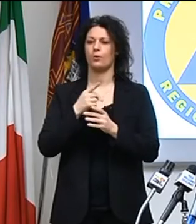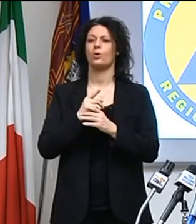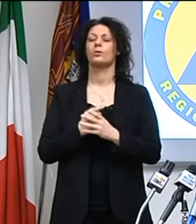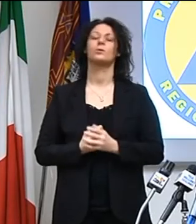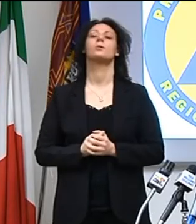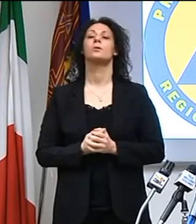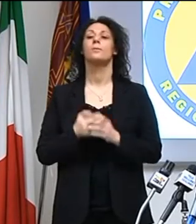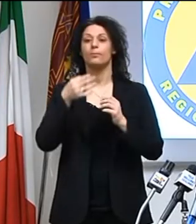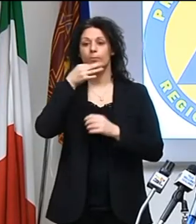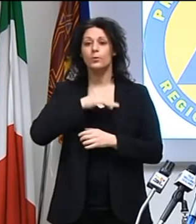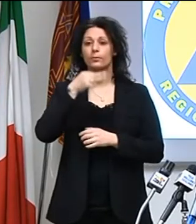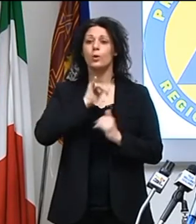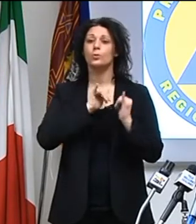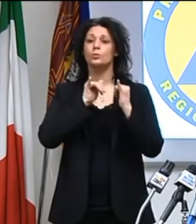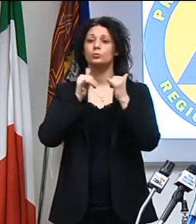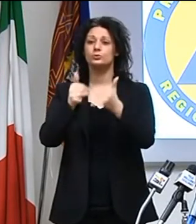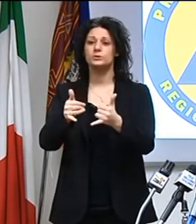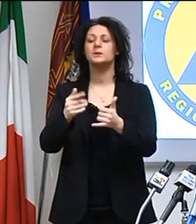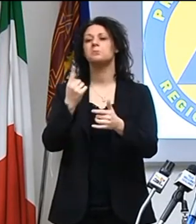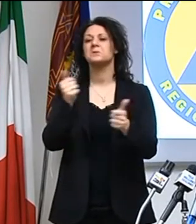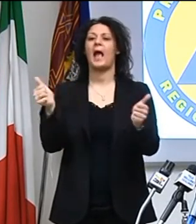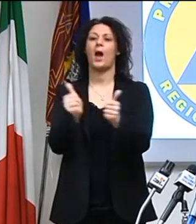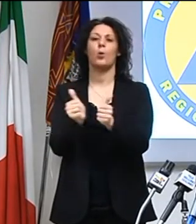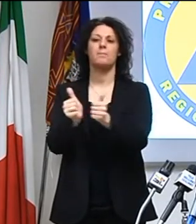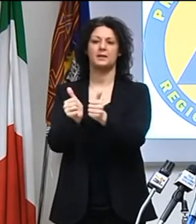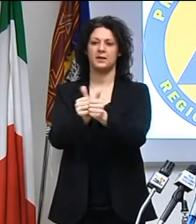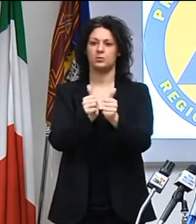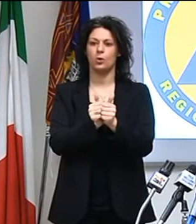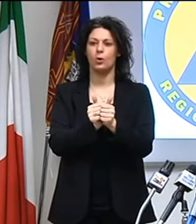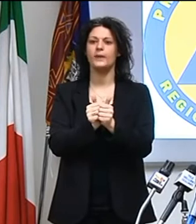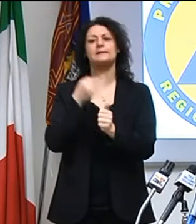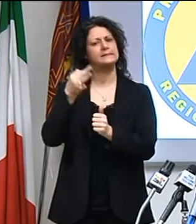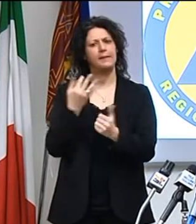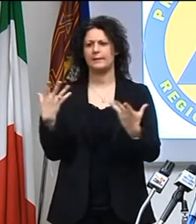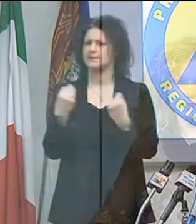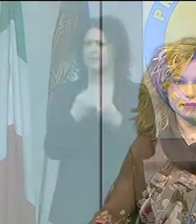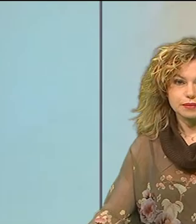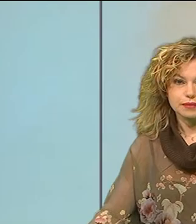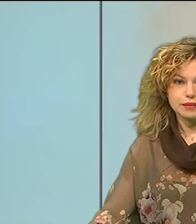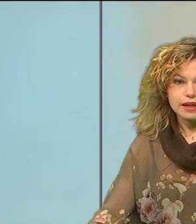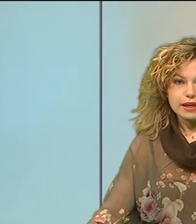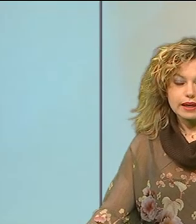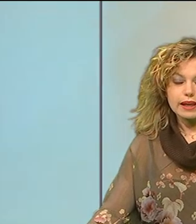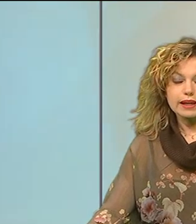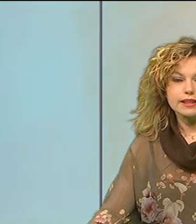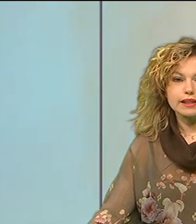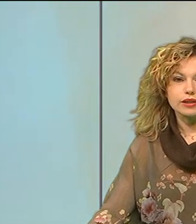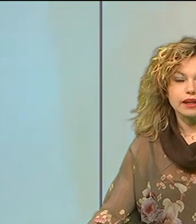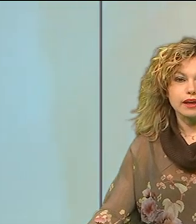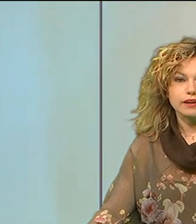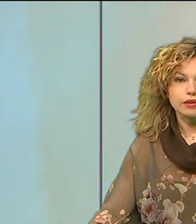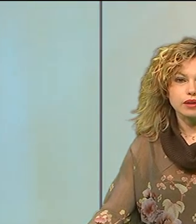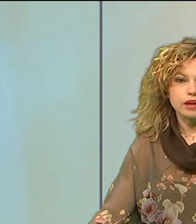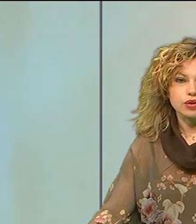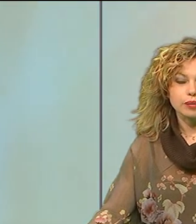riferimento, di uscire con un accompagnatore con i dispositivi quindi previsti, quindi la mascherina e quant'altro. Le